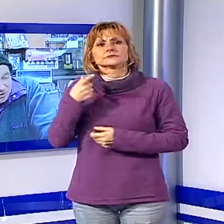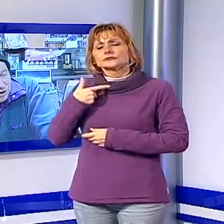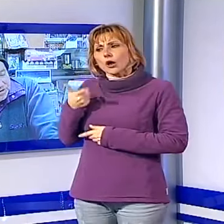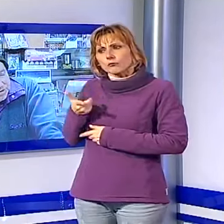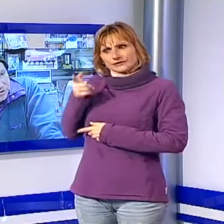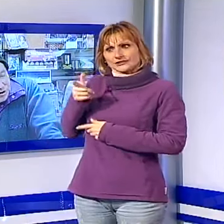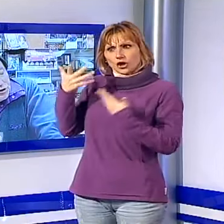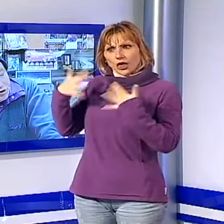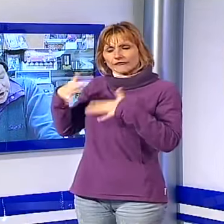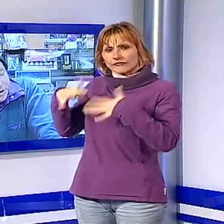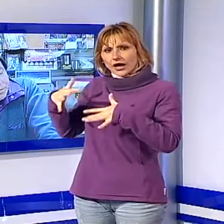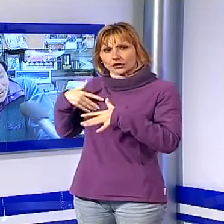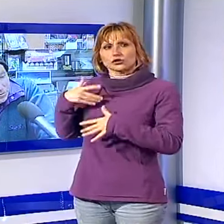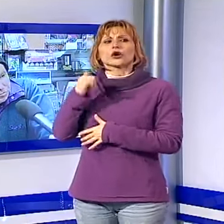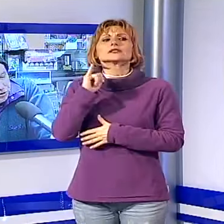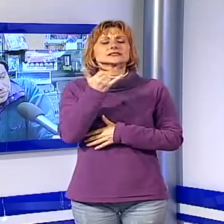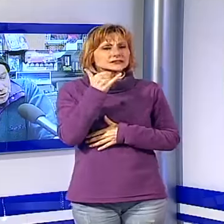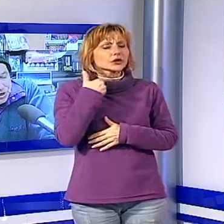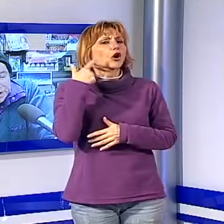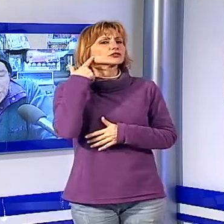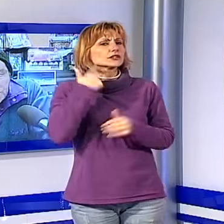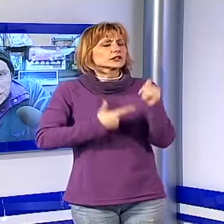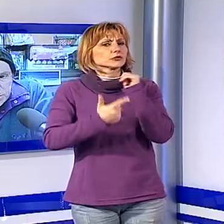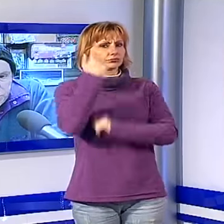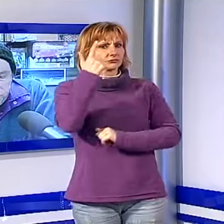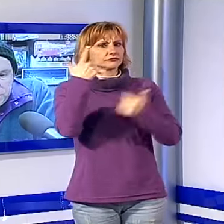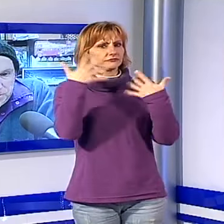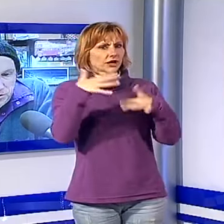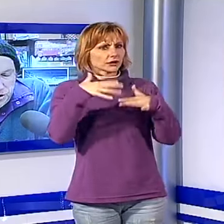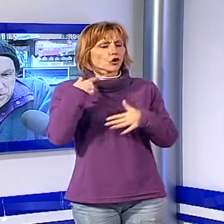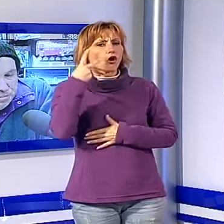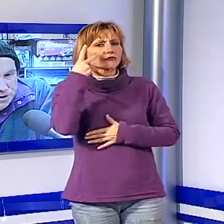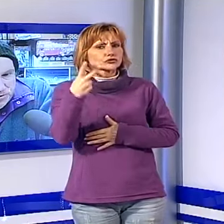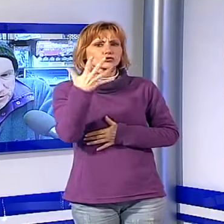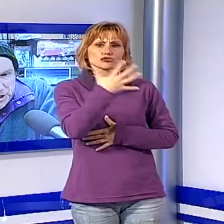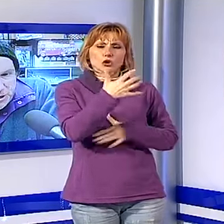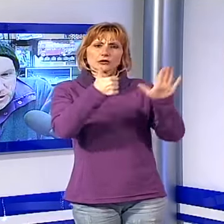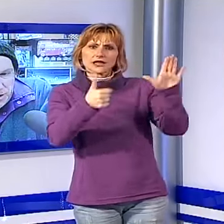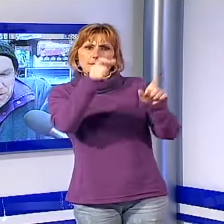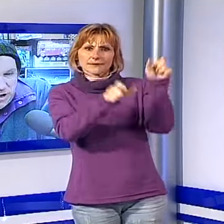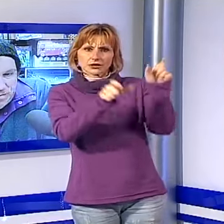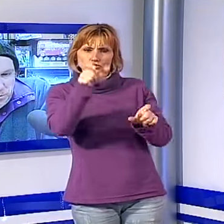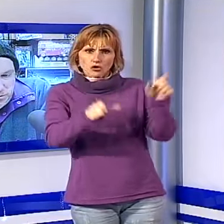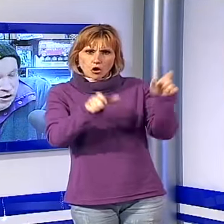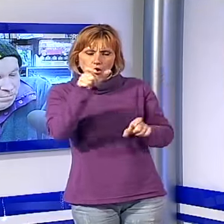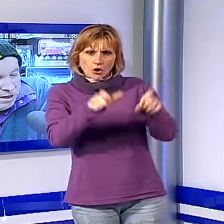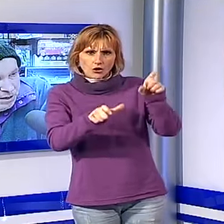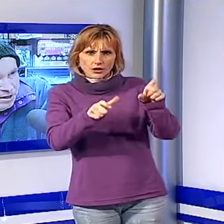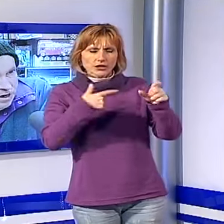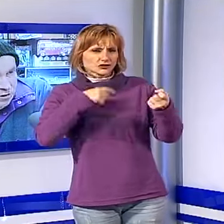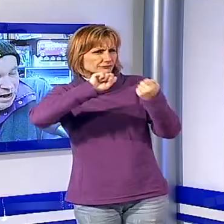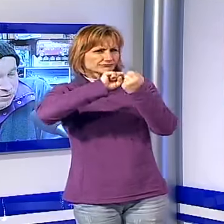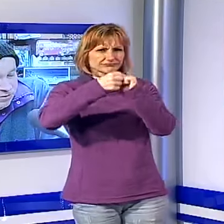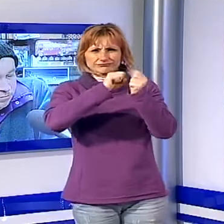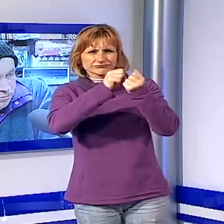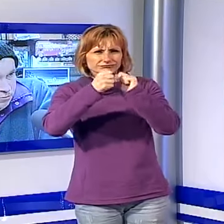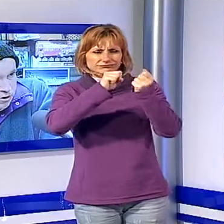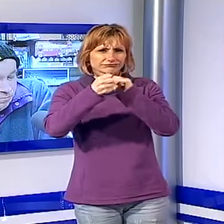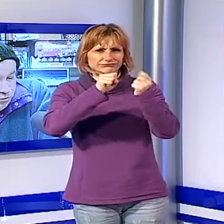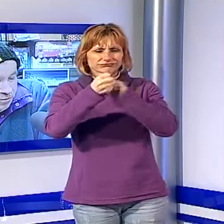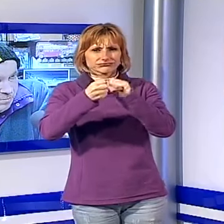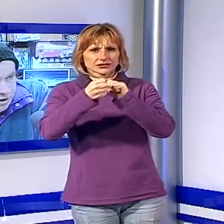ovviamente di arma da fuoco quantomeno. Un colpo di rivoltella. Sono uscito e visto 5-6 persone che stavano, c'era un parapiglia, un caos,